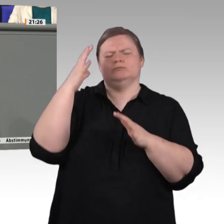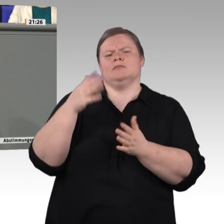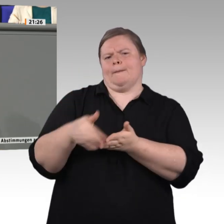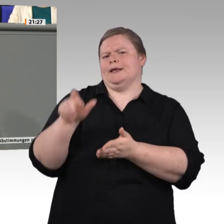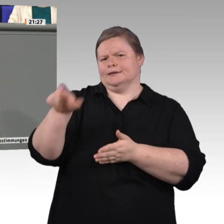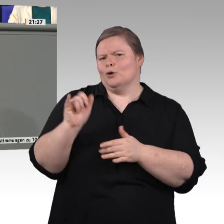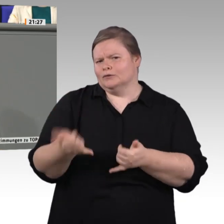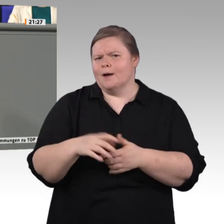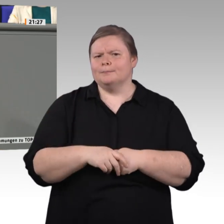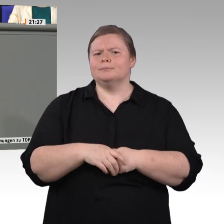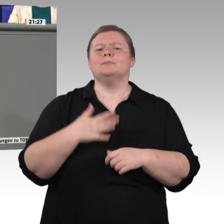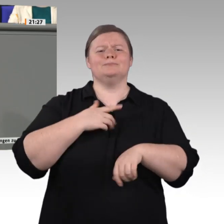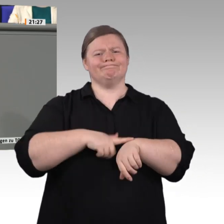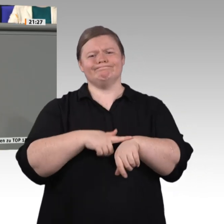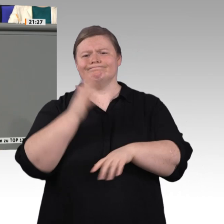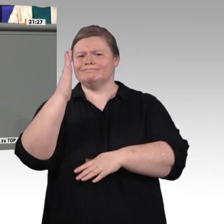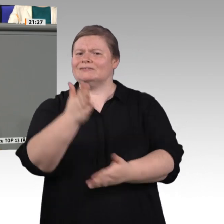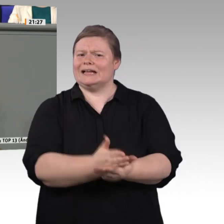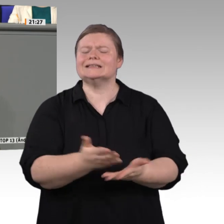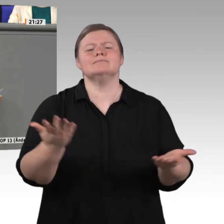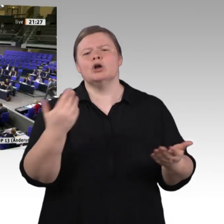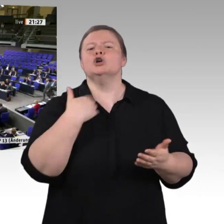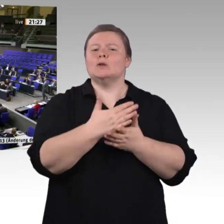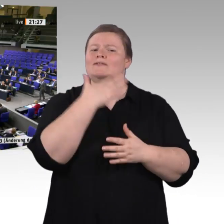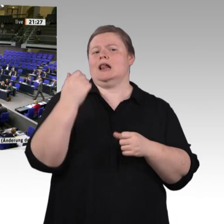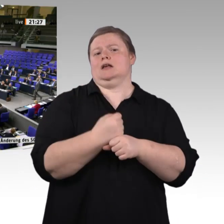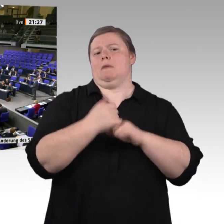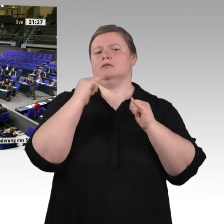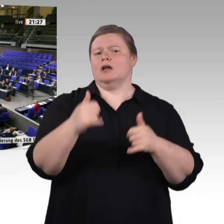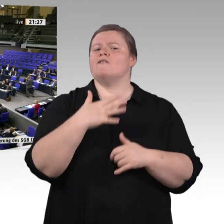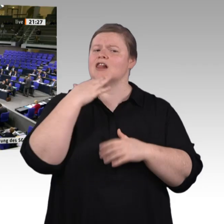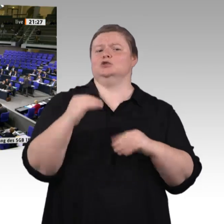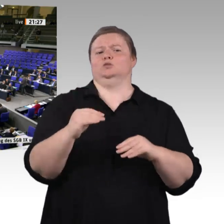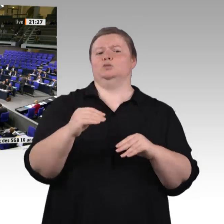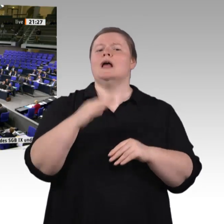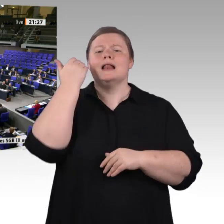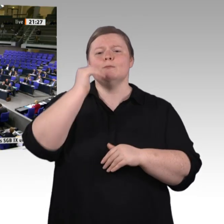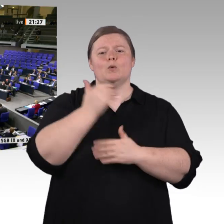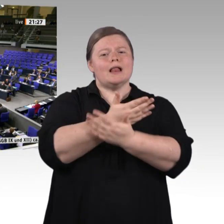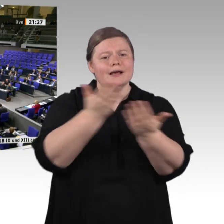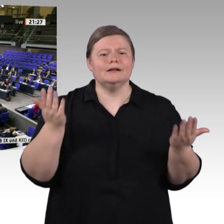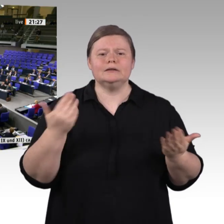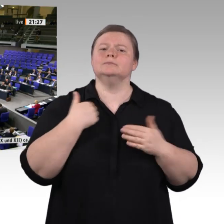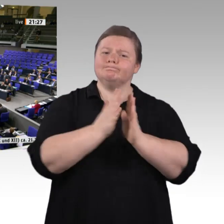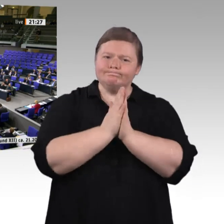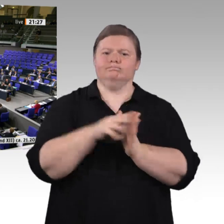Koalition zustimmen. Es ist ein gutes Gesetz und es lohnt sich. Vielen Dank. Vielen Dank, Angelika Glöckner.